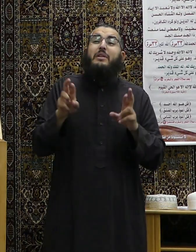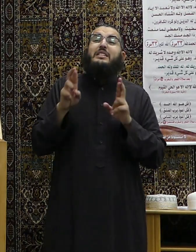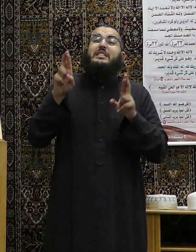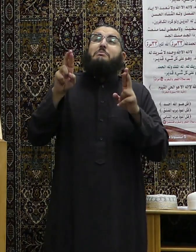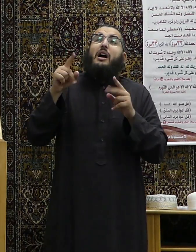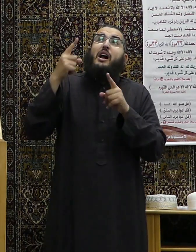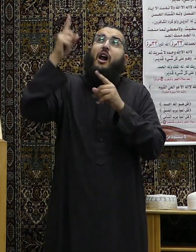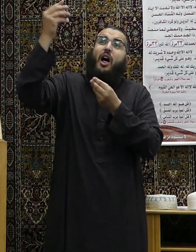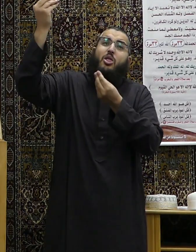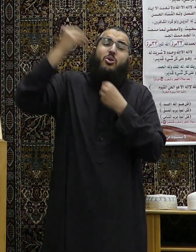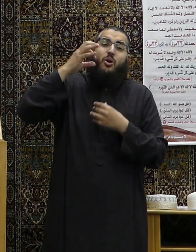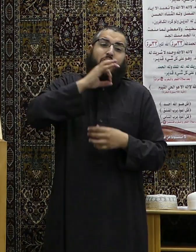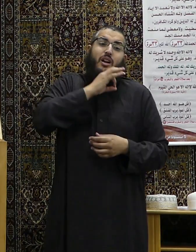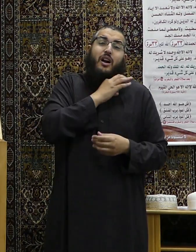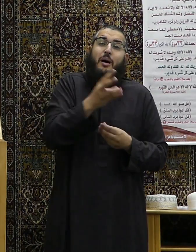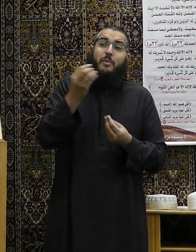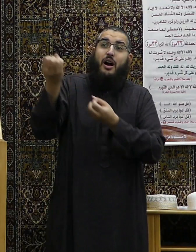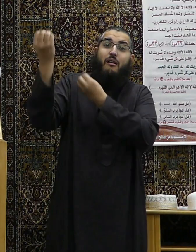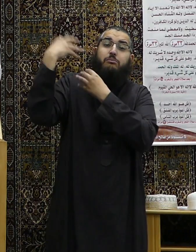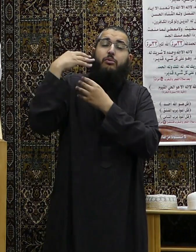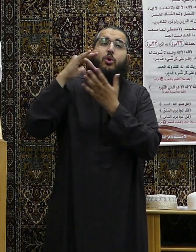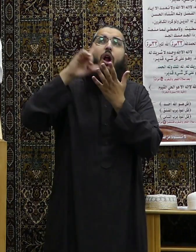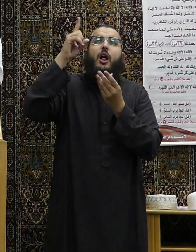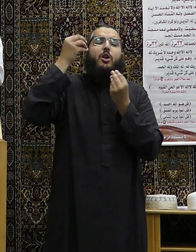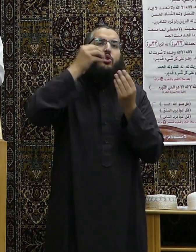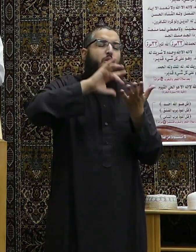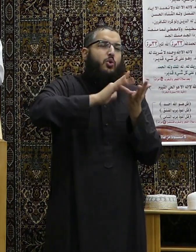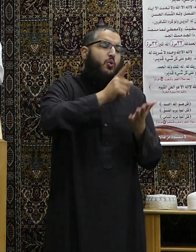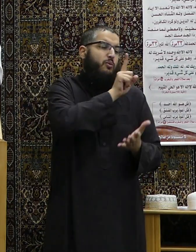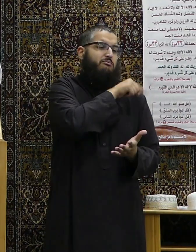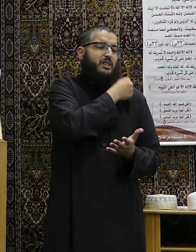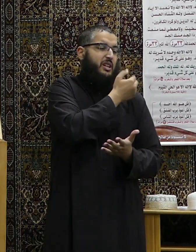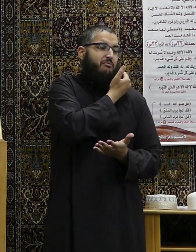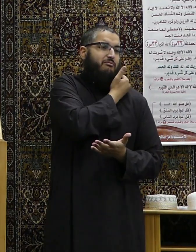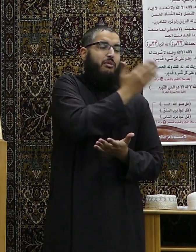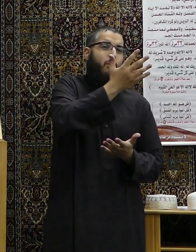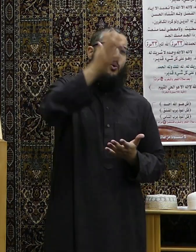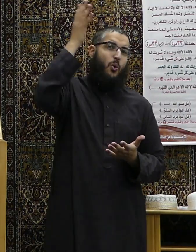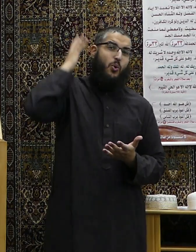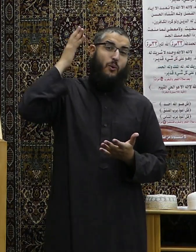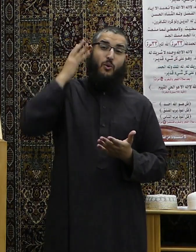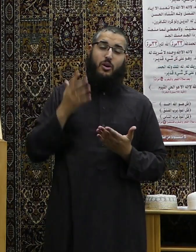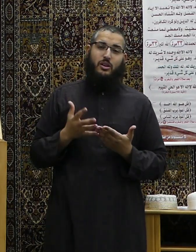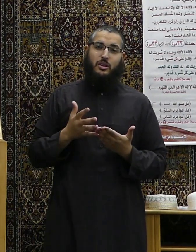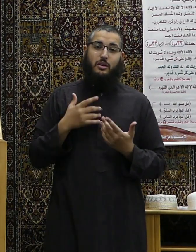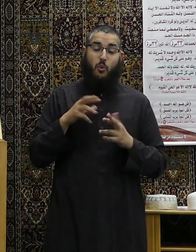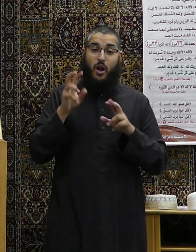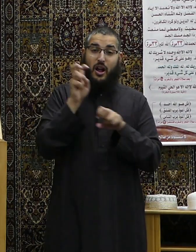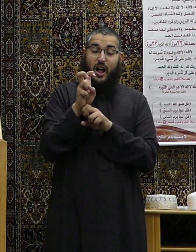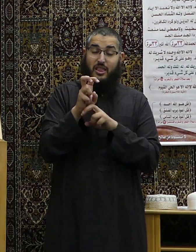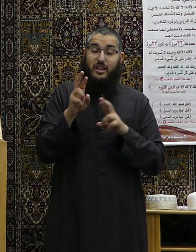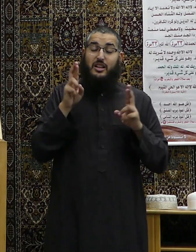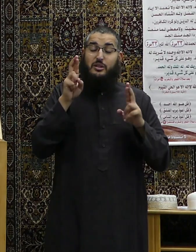de la récompense divine, Allah l'absout de tous ses péchés passés. Garde espoir quand tu jeûnes et place cette